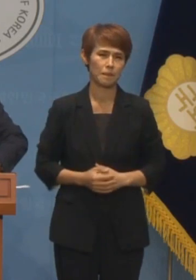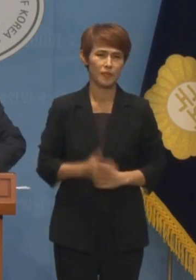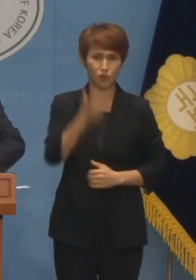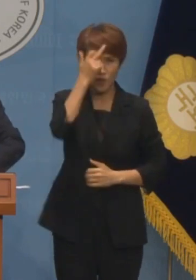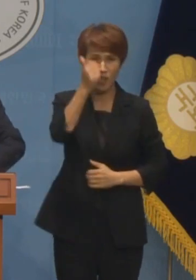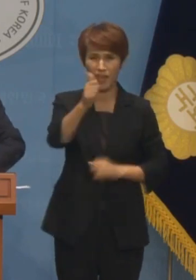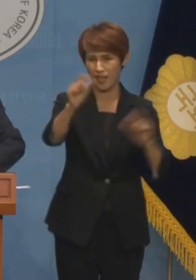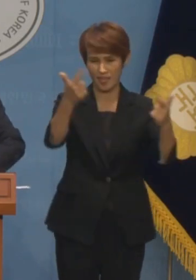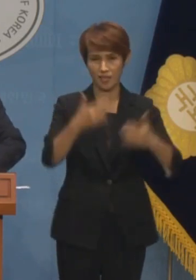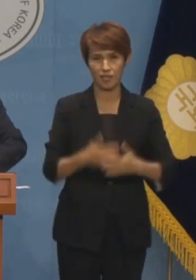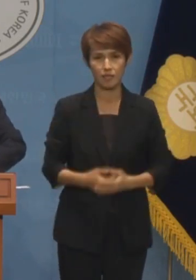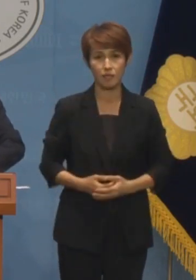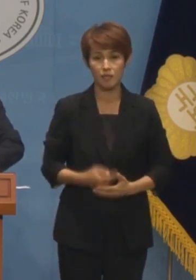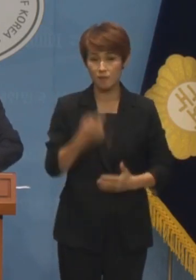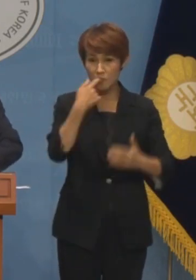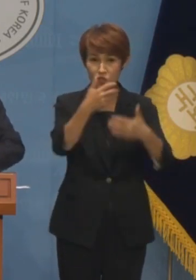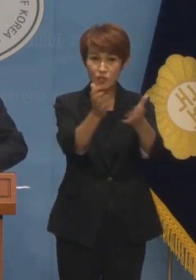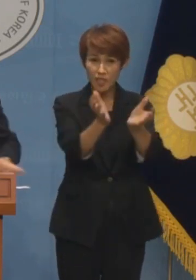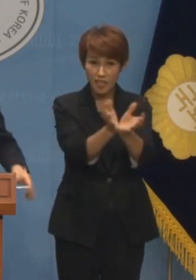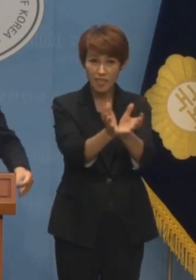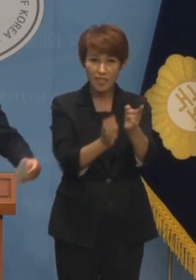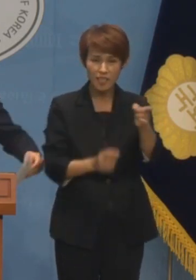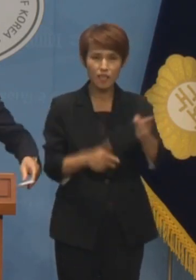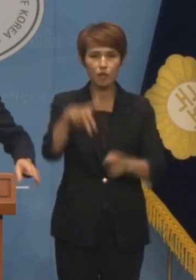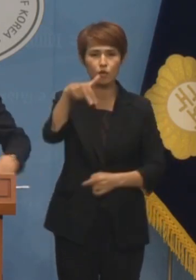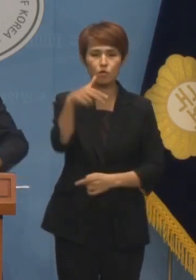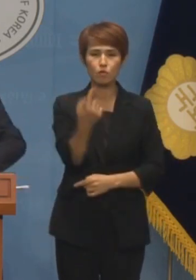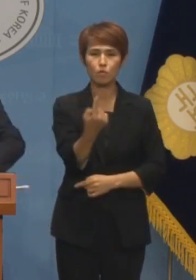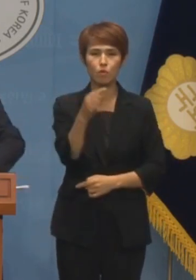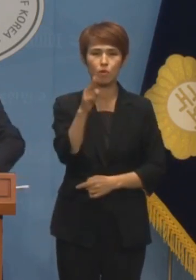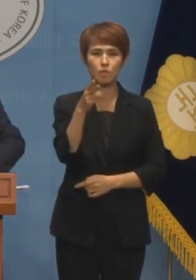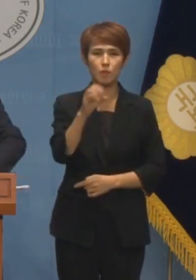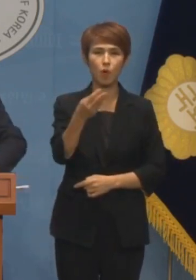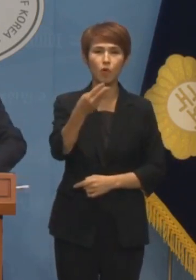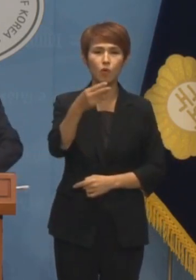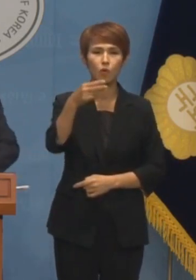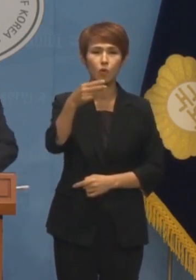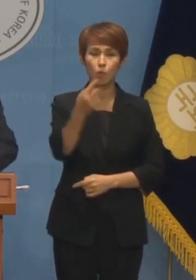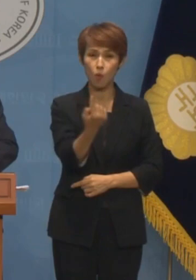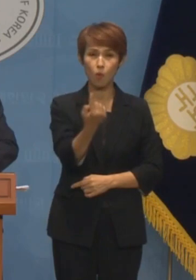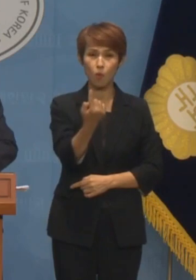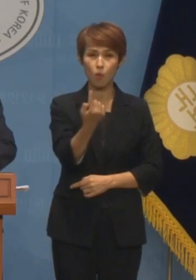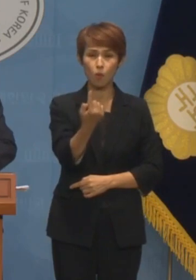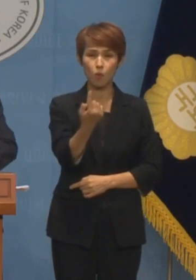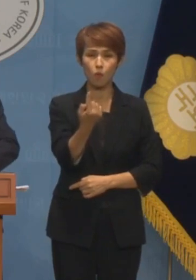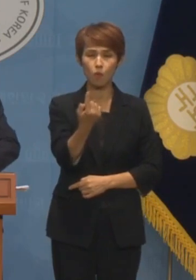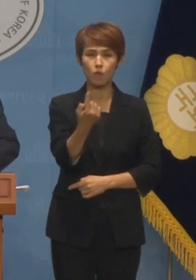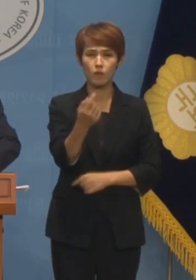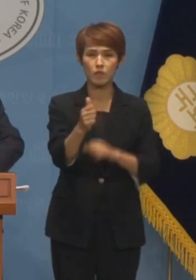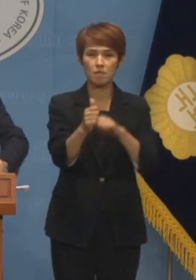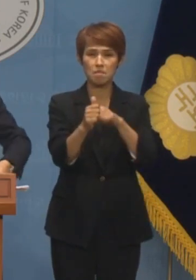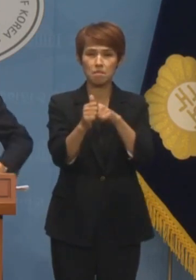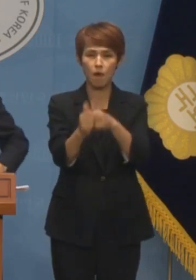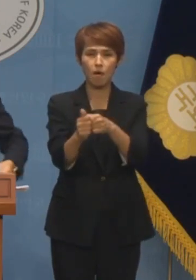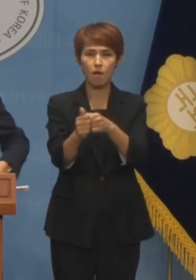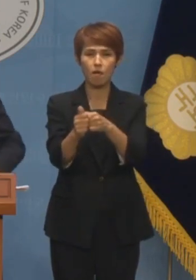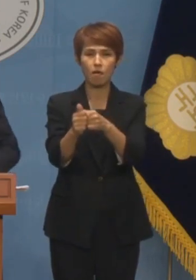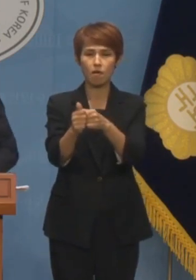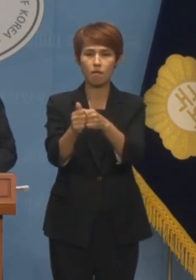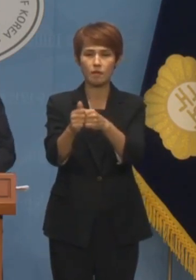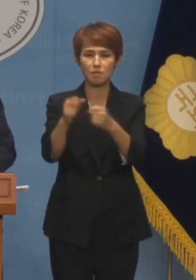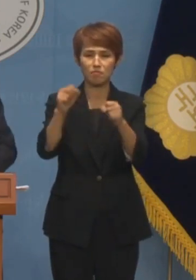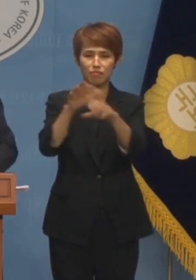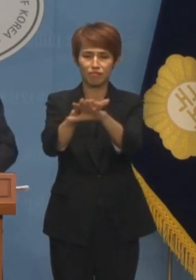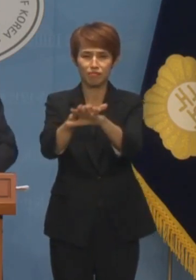이 민주당이 경무관 조병로의 징계 무마 의혹과 연결시키기 위해서 전혀